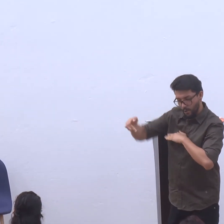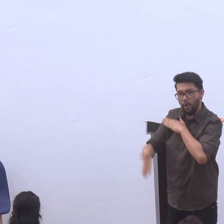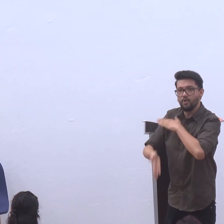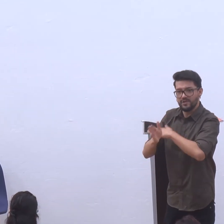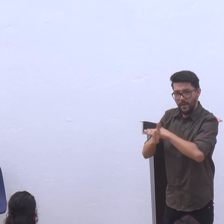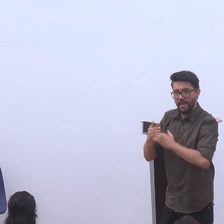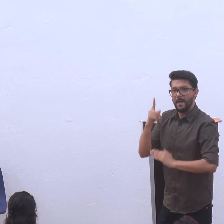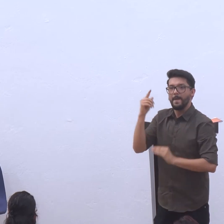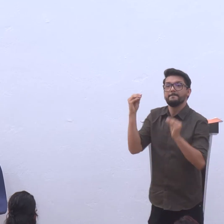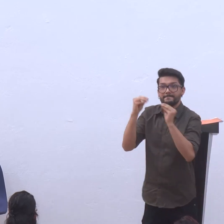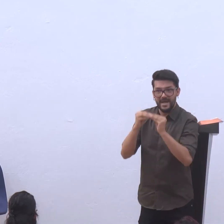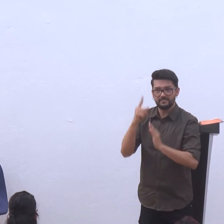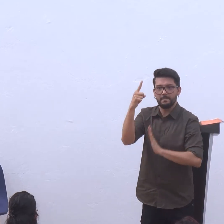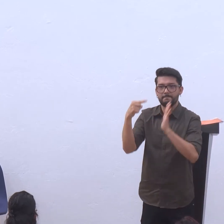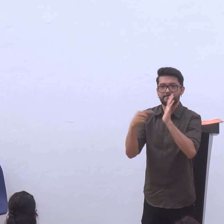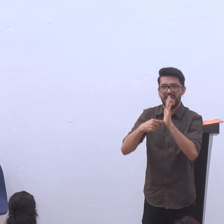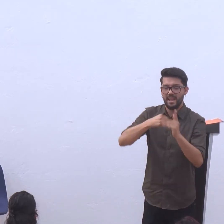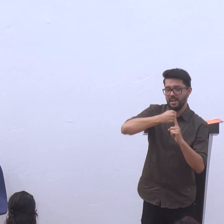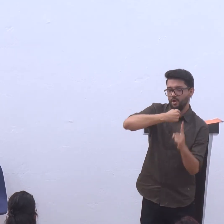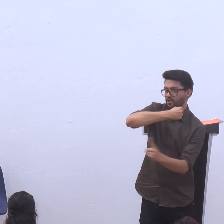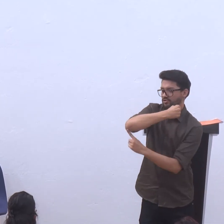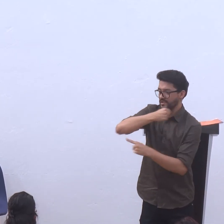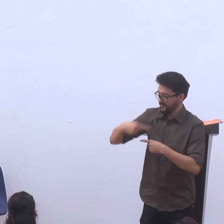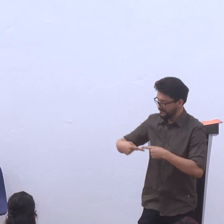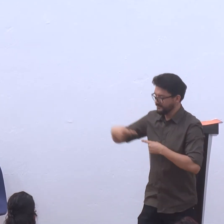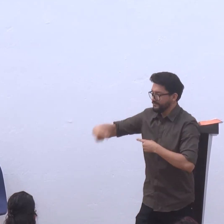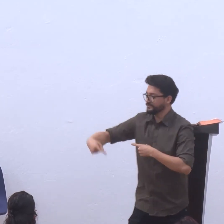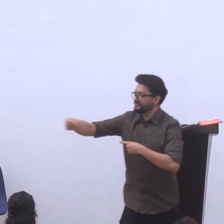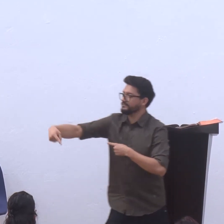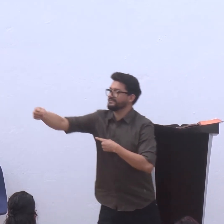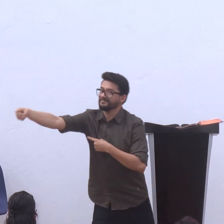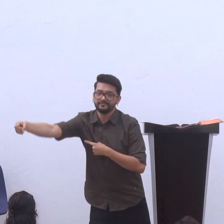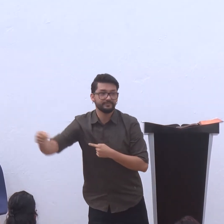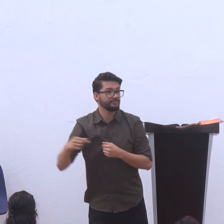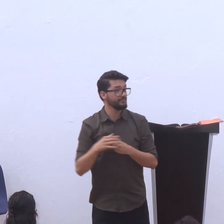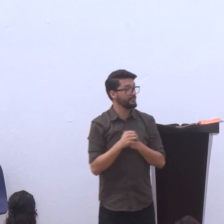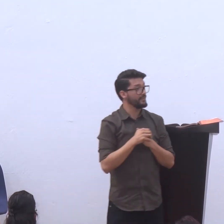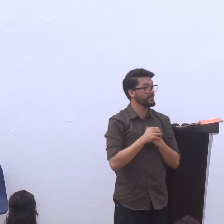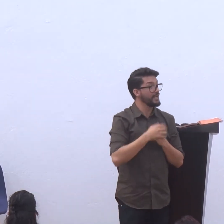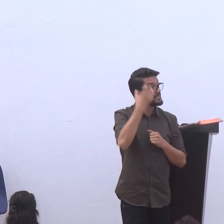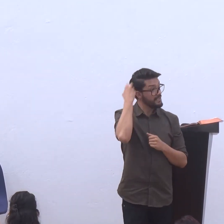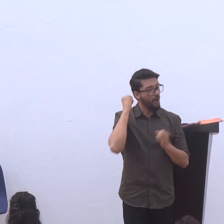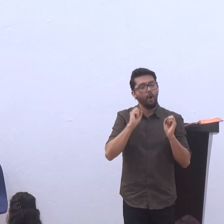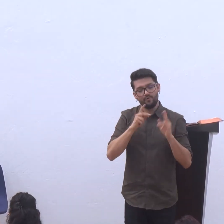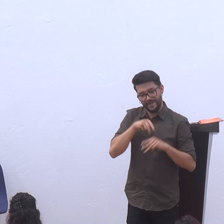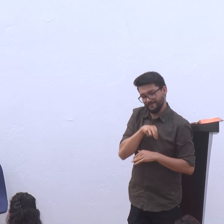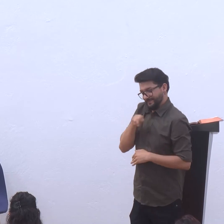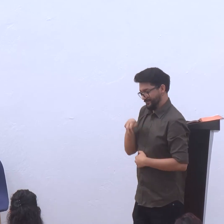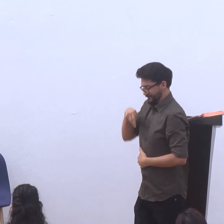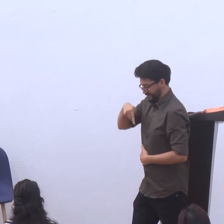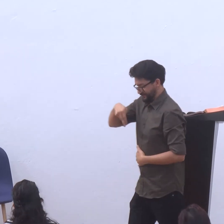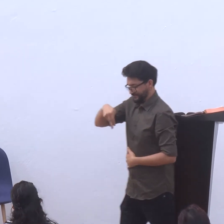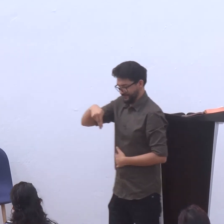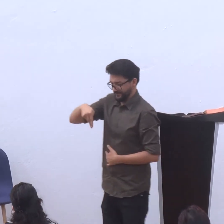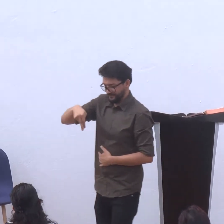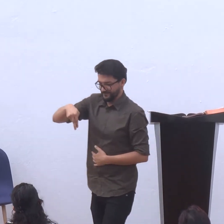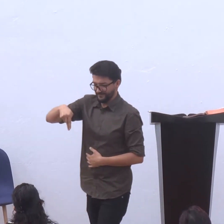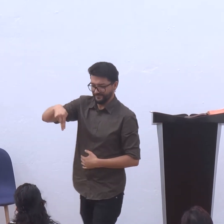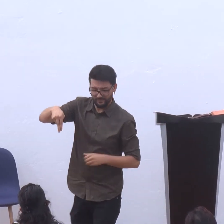Pero ¿qué pasa? El ángel mide nuevamente otros 1000 codos. Ezequiel camina con él esos 1000